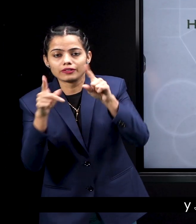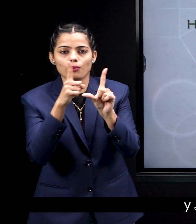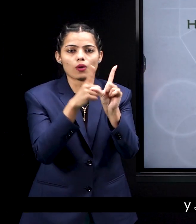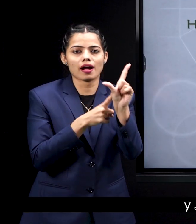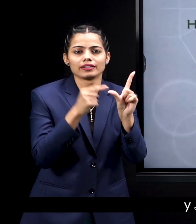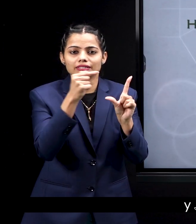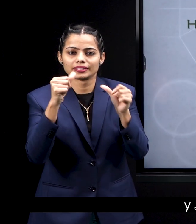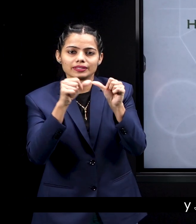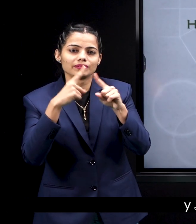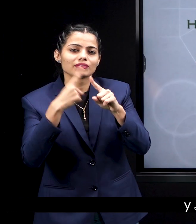இருக்கும்.